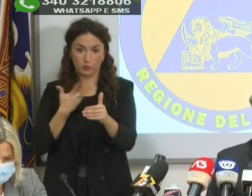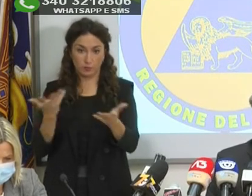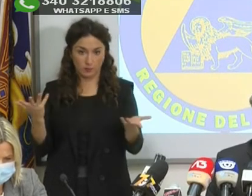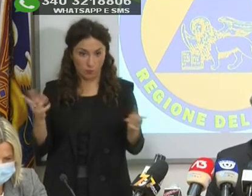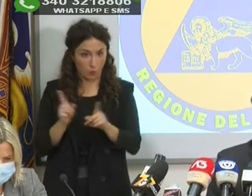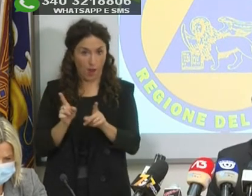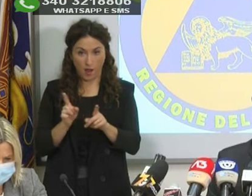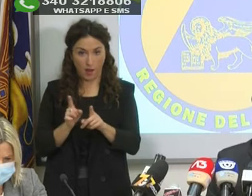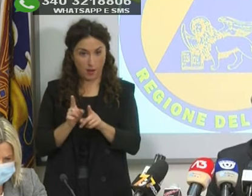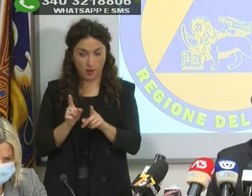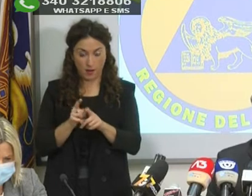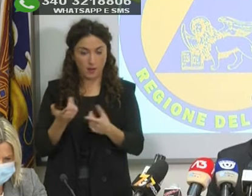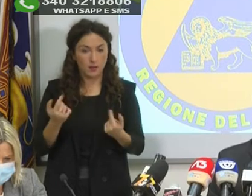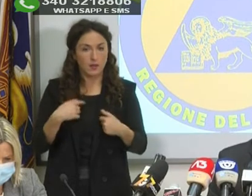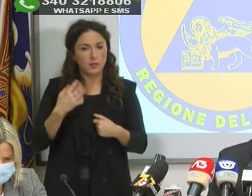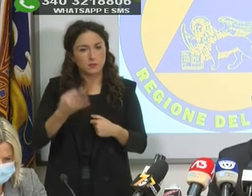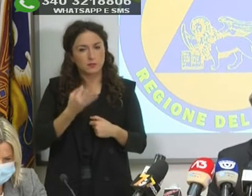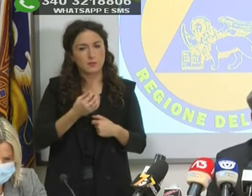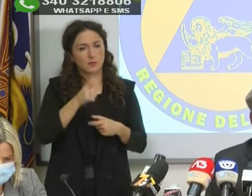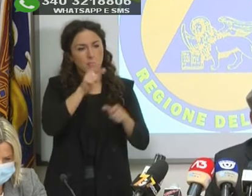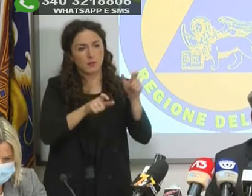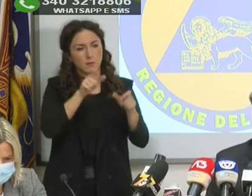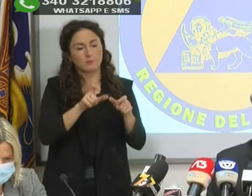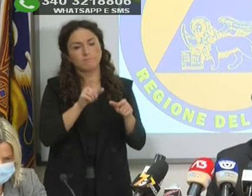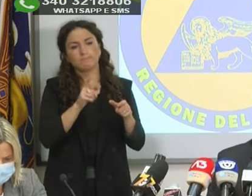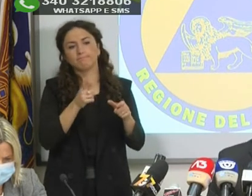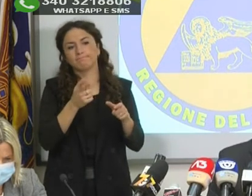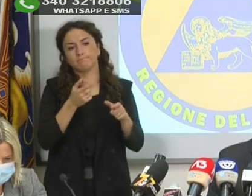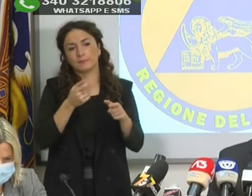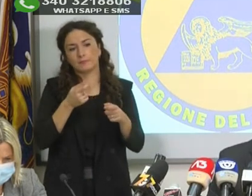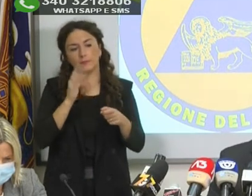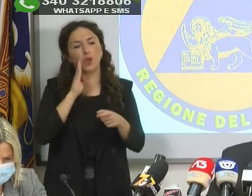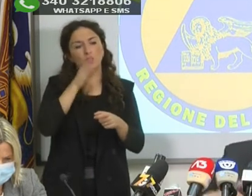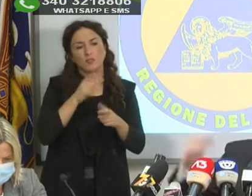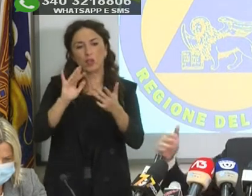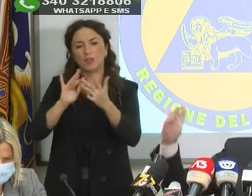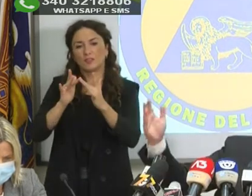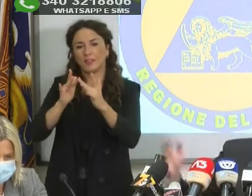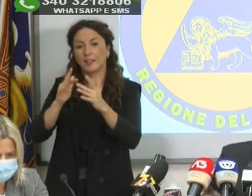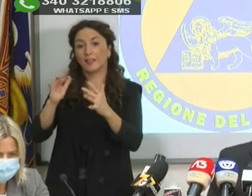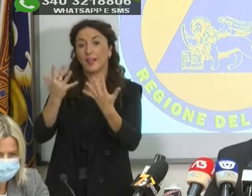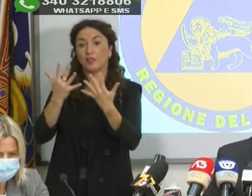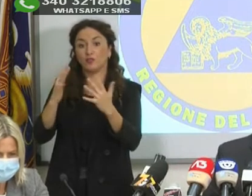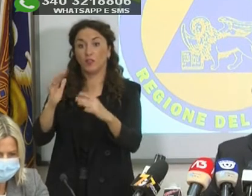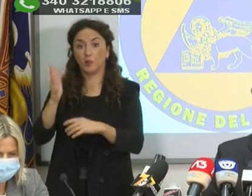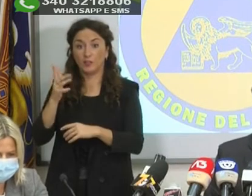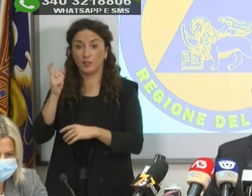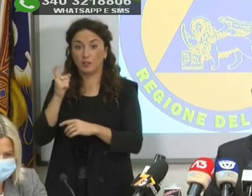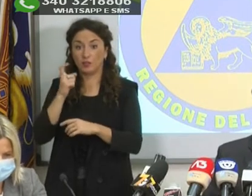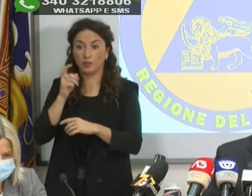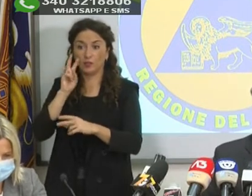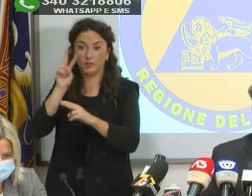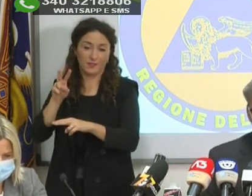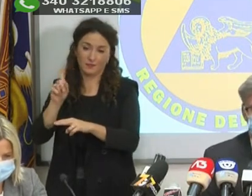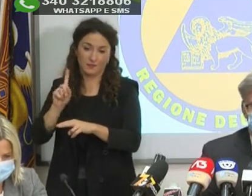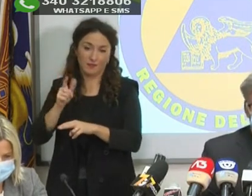E infatti spesso anche io invito la popolazione a non guardare molto certi siti che danno le previsioni a fra 10-15 giorni, perché il margine di